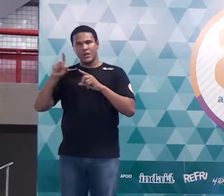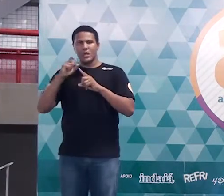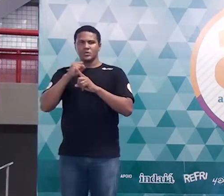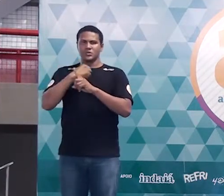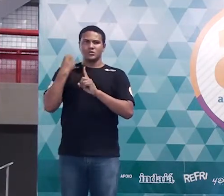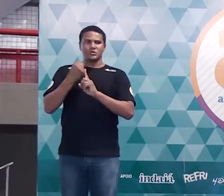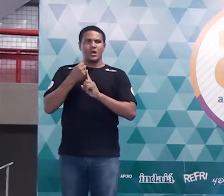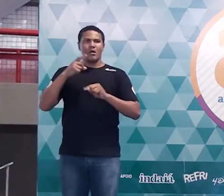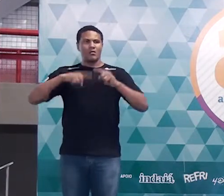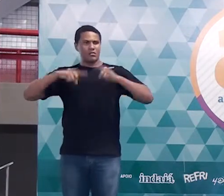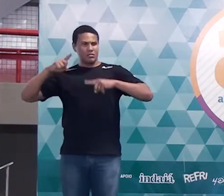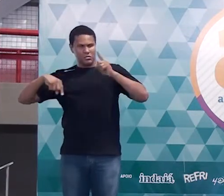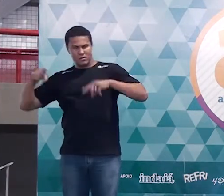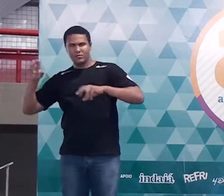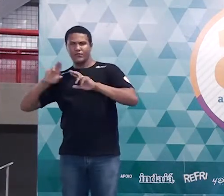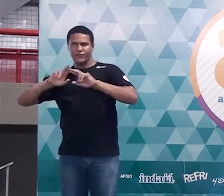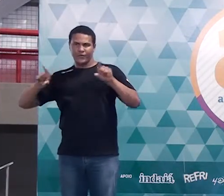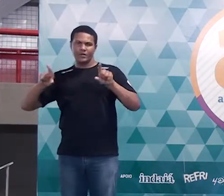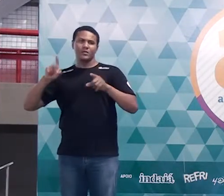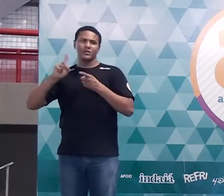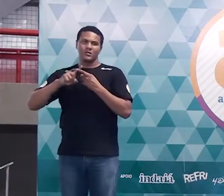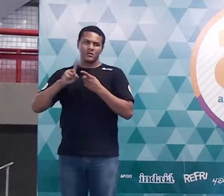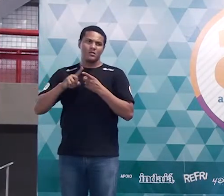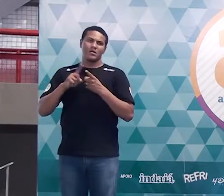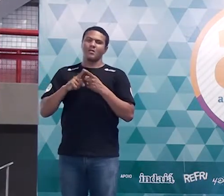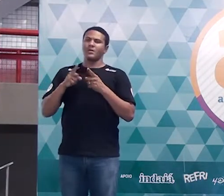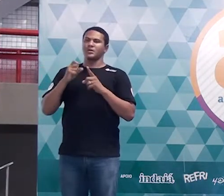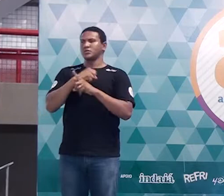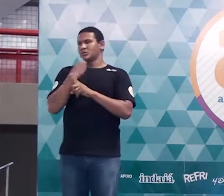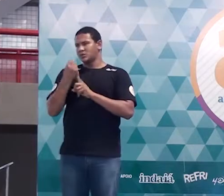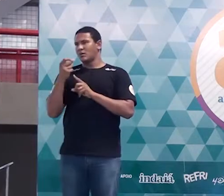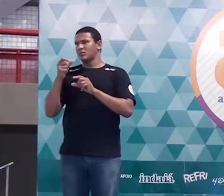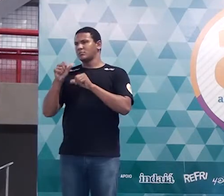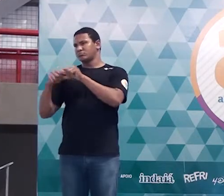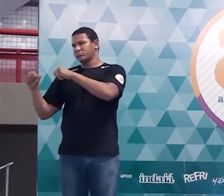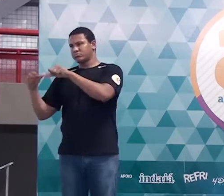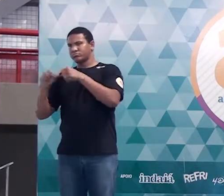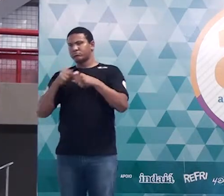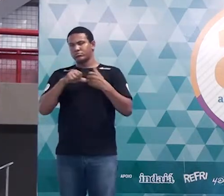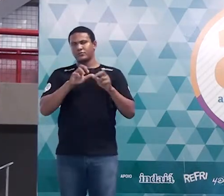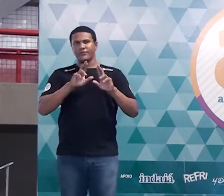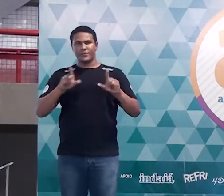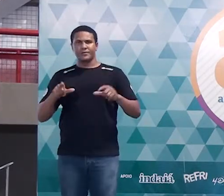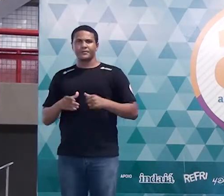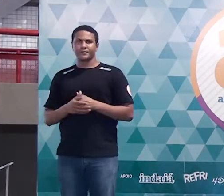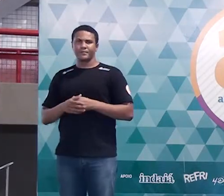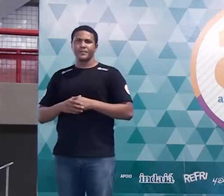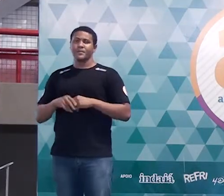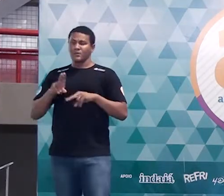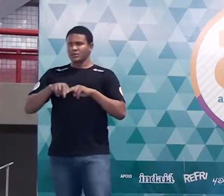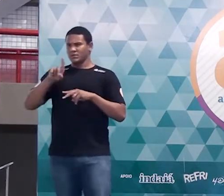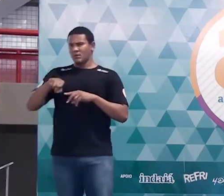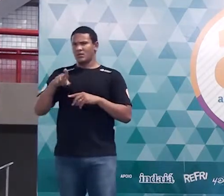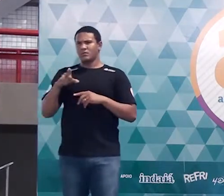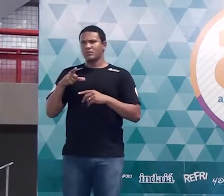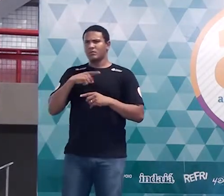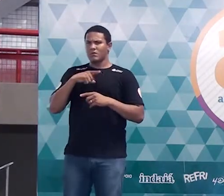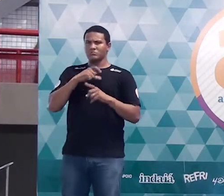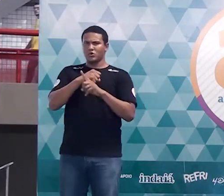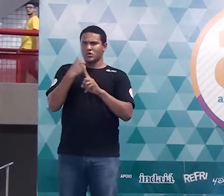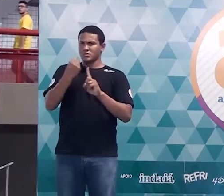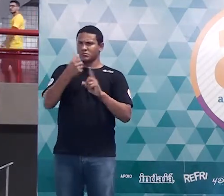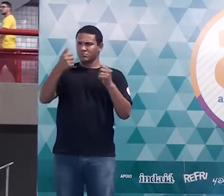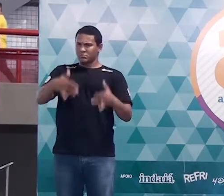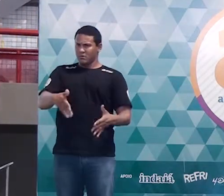diferentes e, consequentemente, variações sociais diferentes. Então essas variações, como eu disse para vocês, também podem